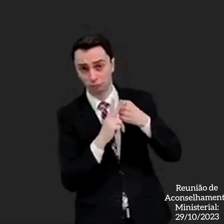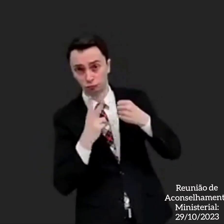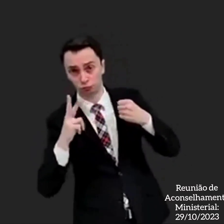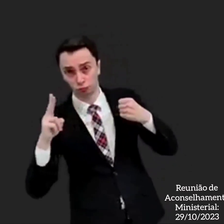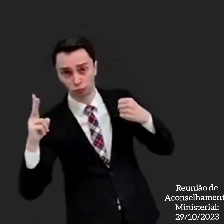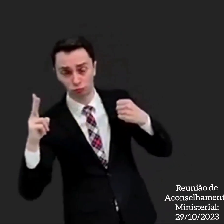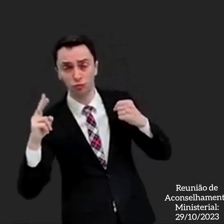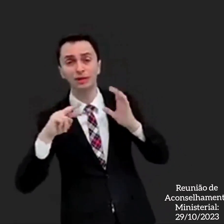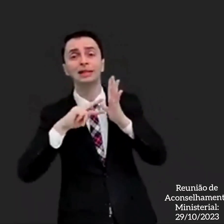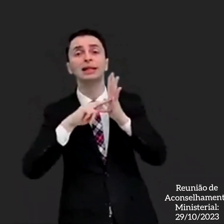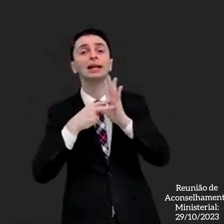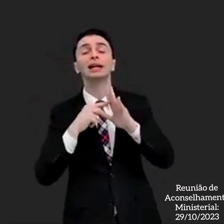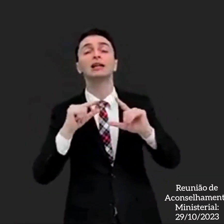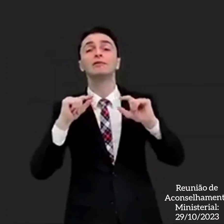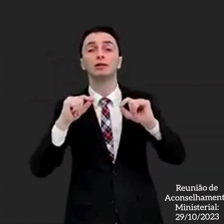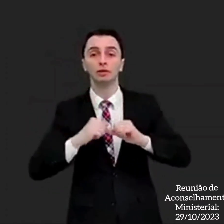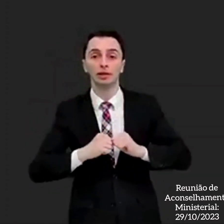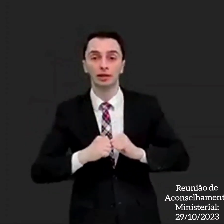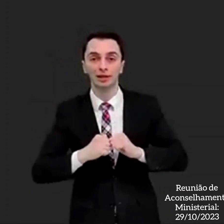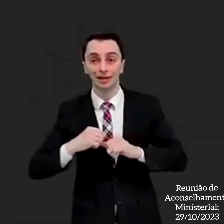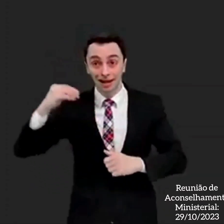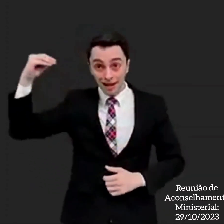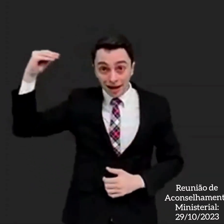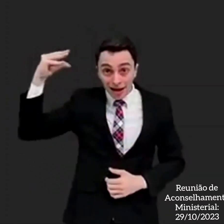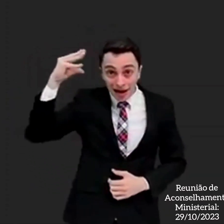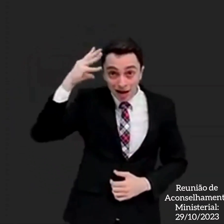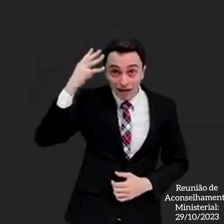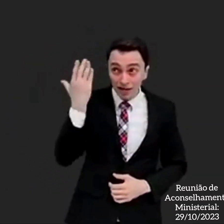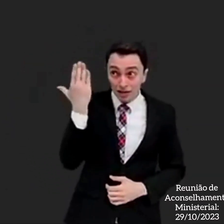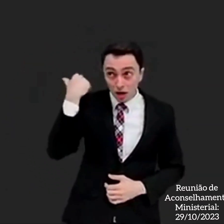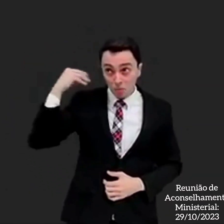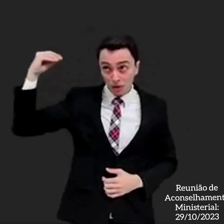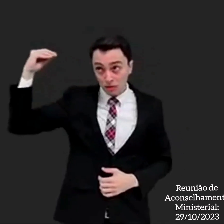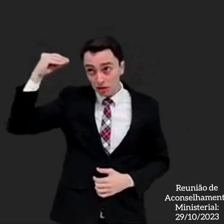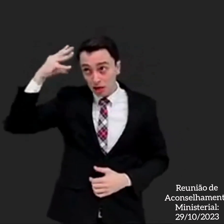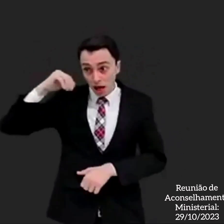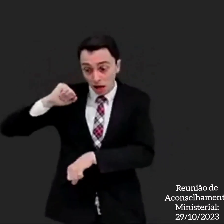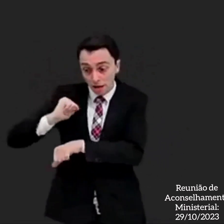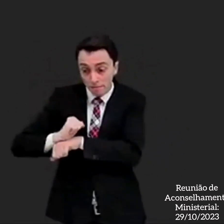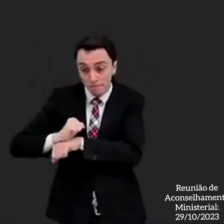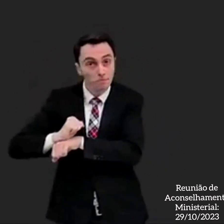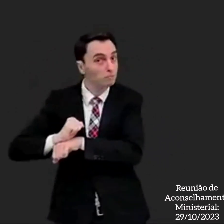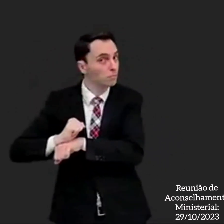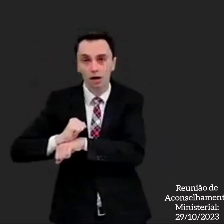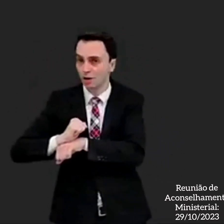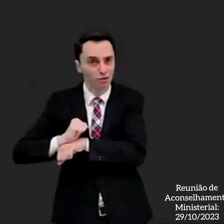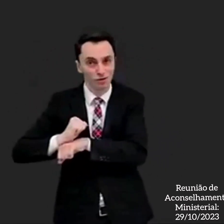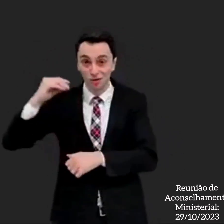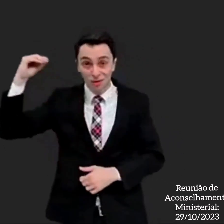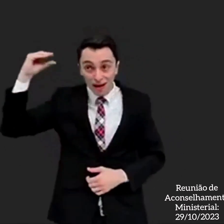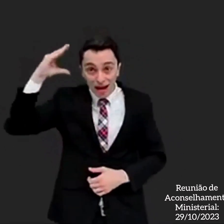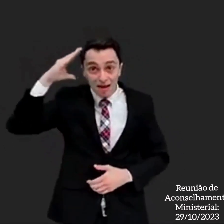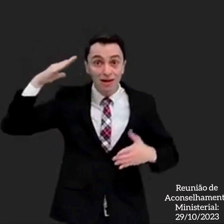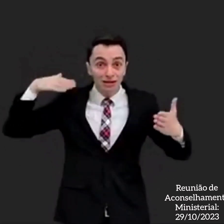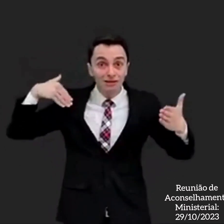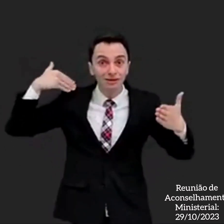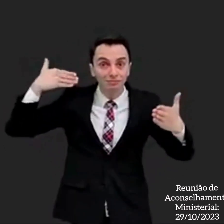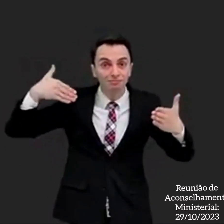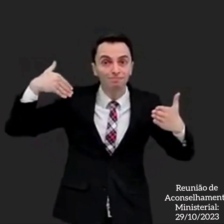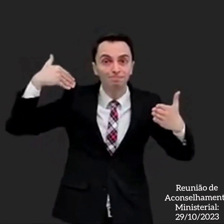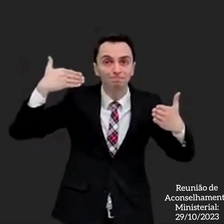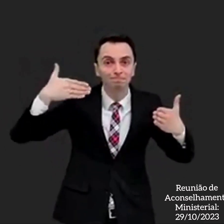de denotar a ação de ininterrupção, com o objetivo de sustentar,